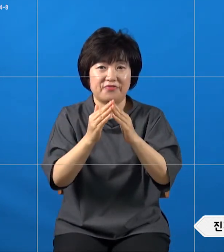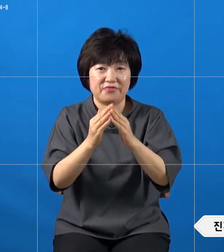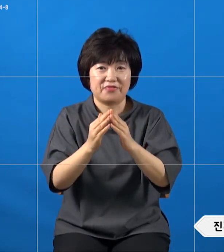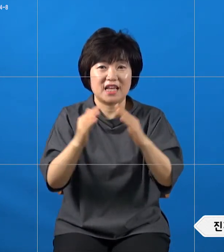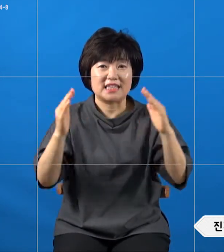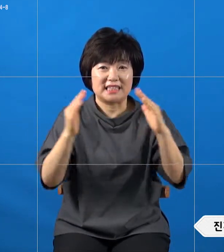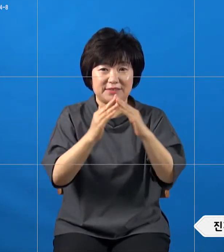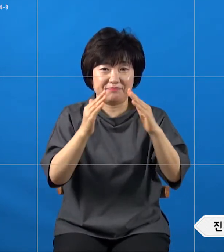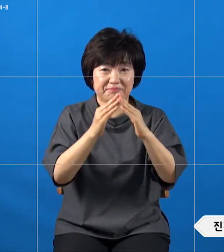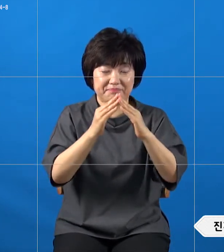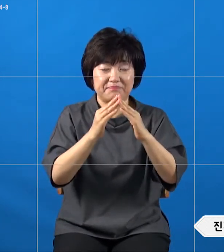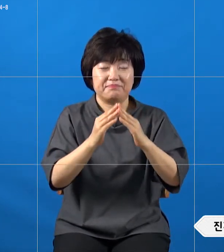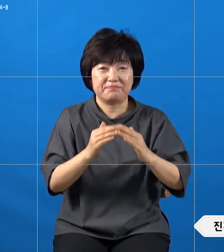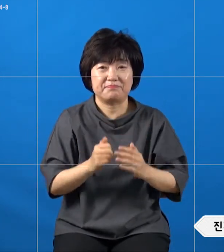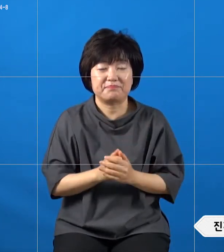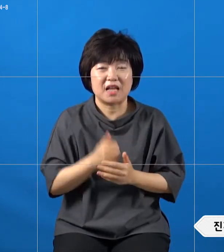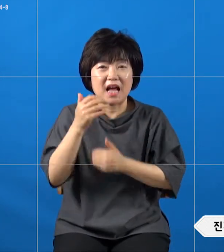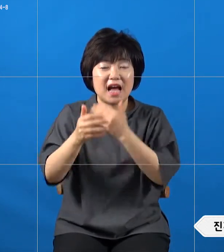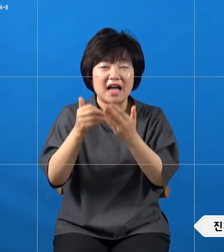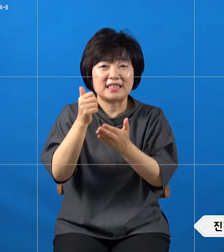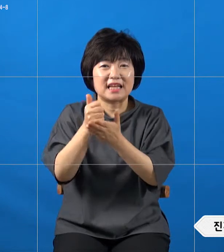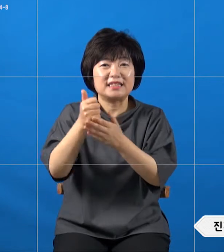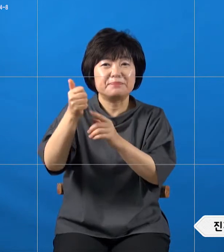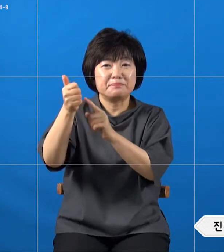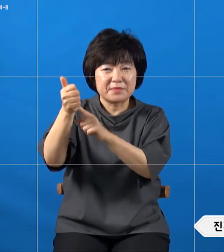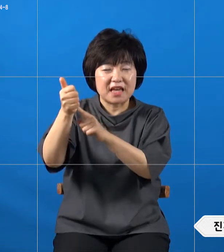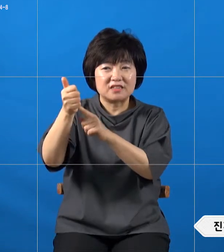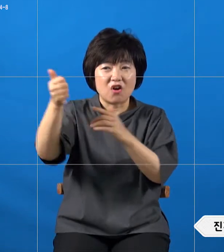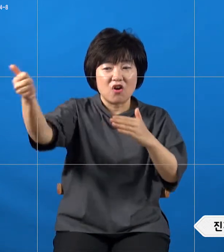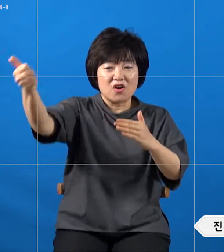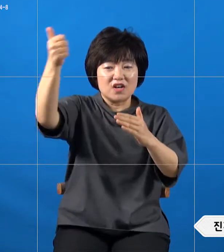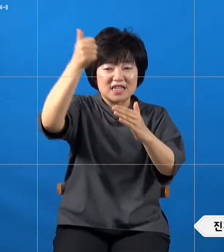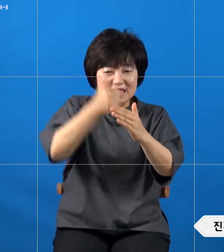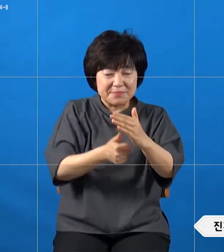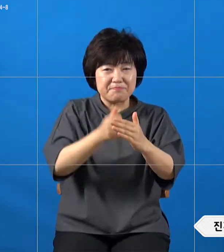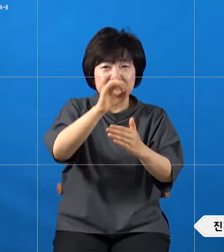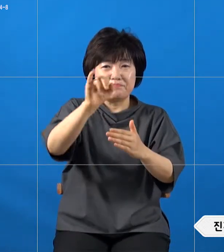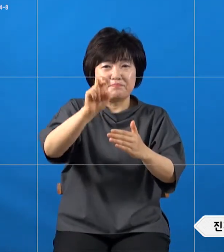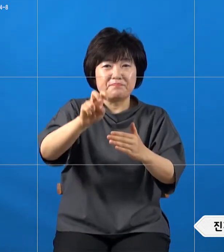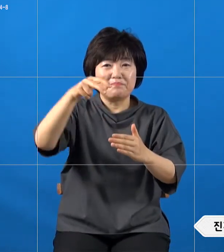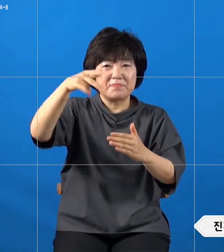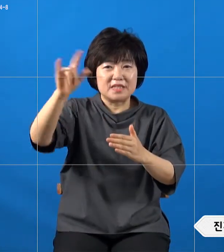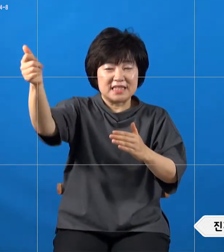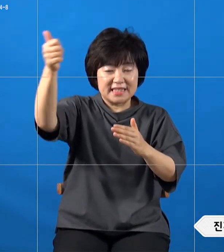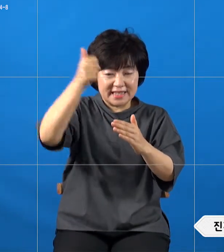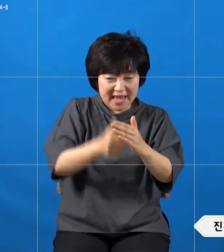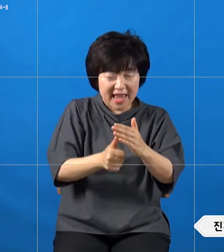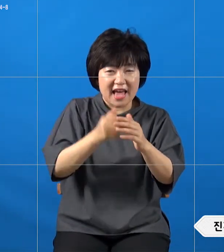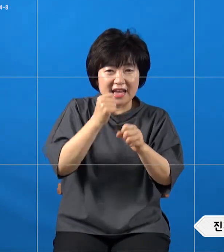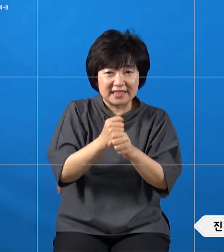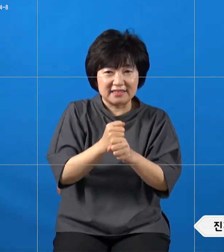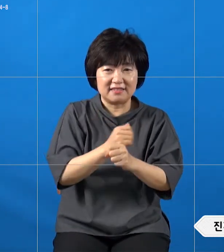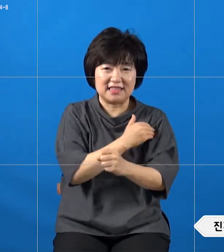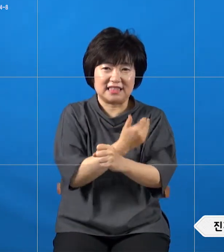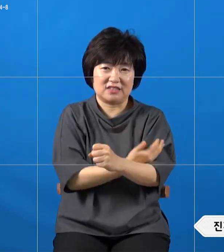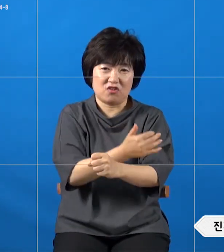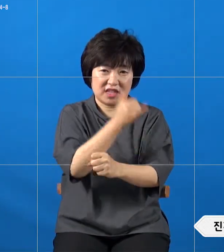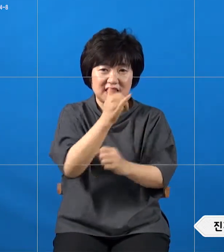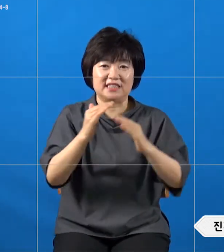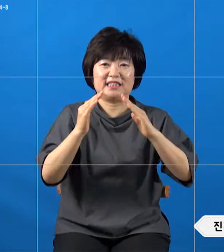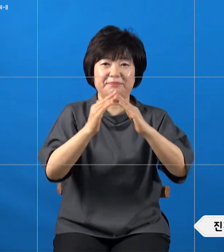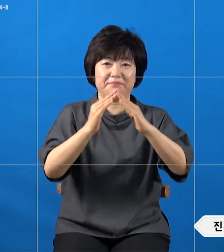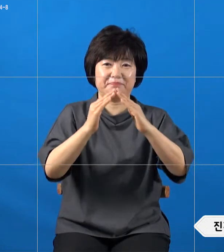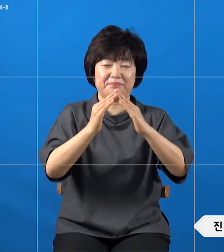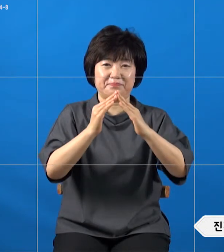이야기합니다. 집이라고 이야기하는 이유, 바로 하나님께서 임재하시는 능력의 자리가 되기